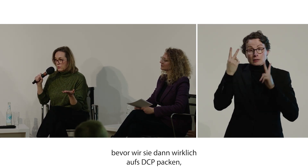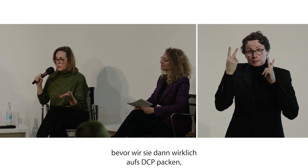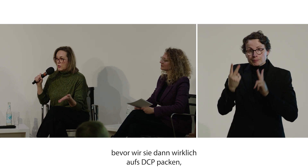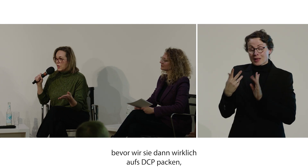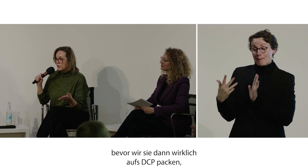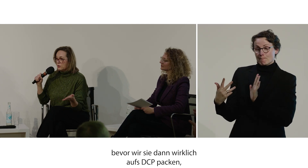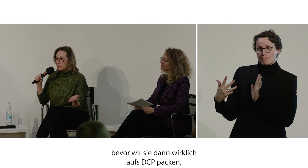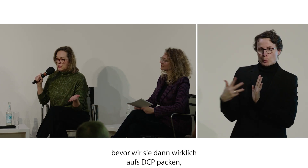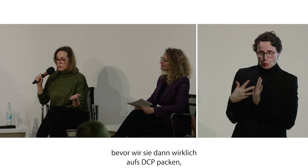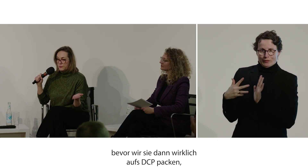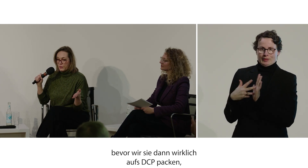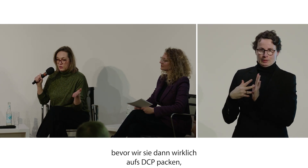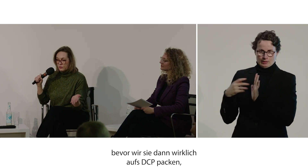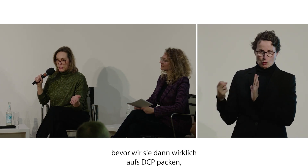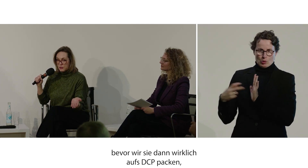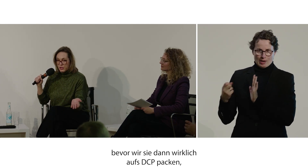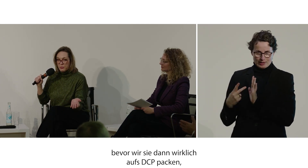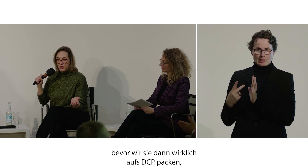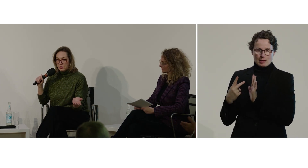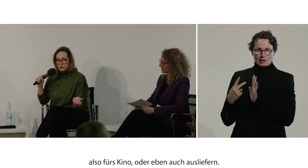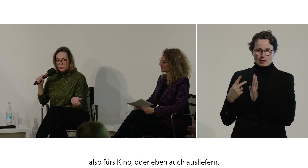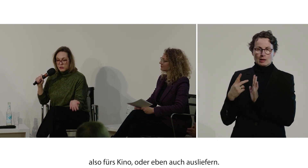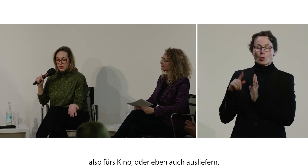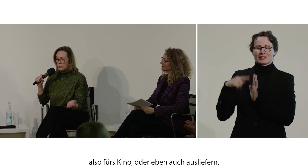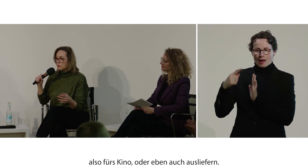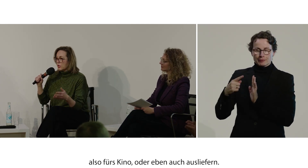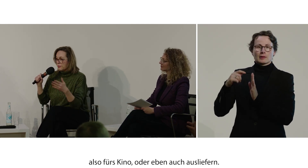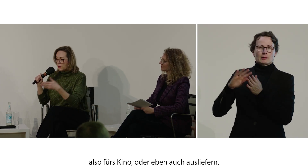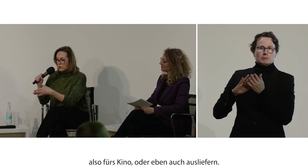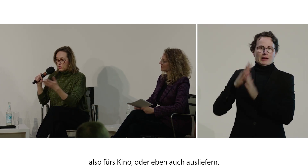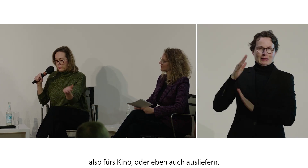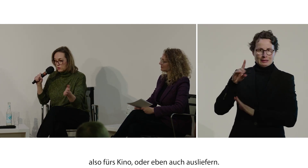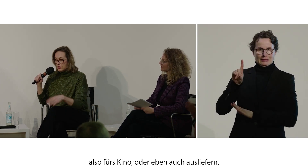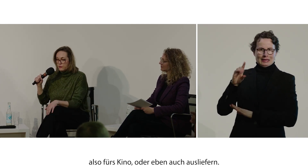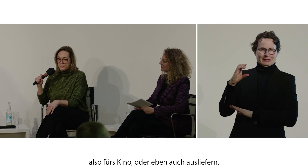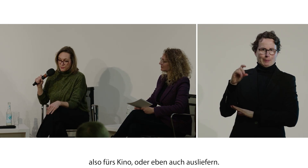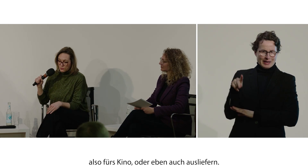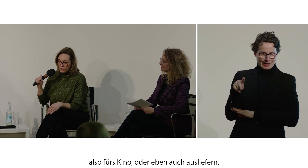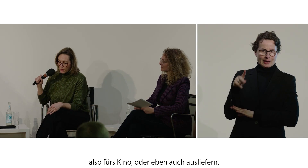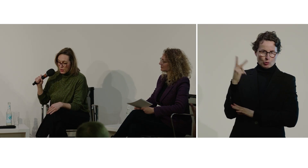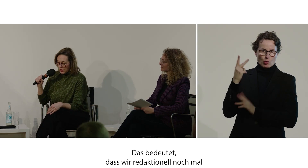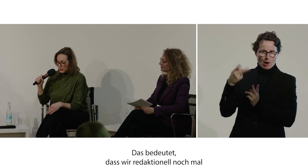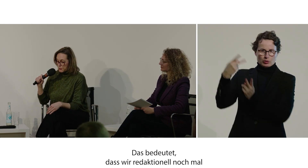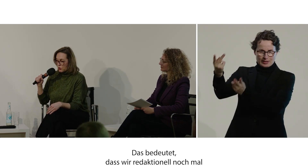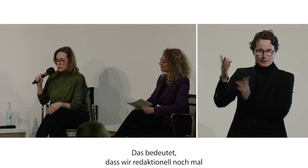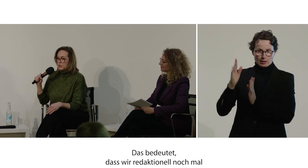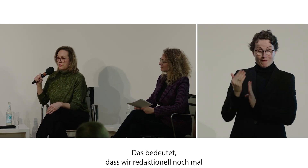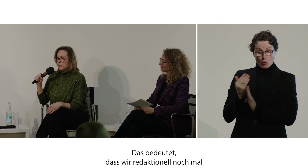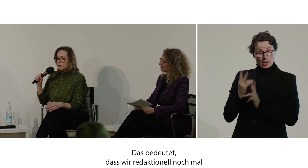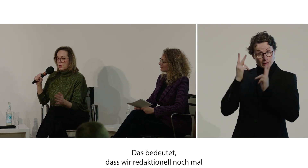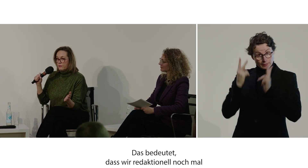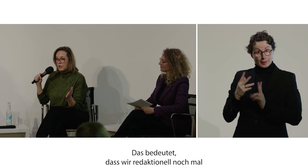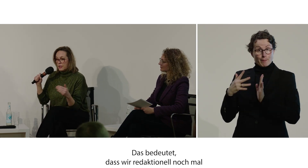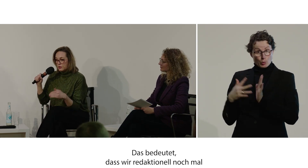aufs DCP packen, also fürs Kino oder eben auch ausliefern. Das bedeutet,